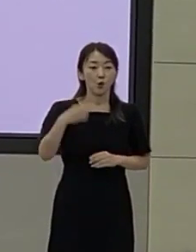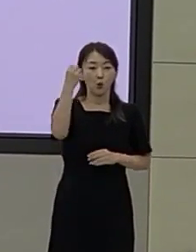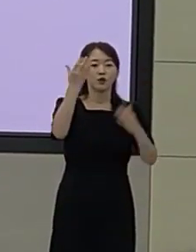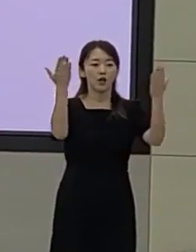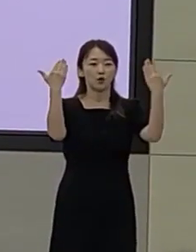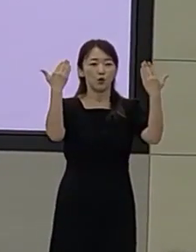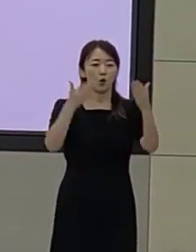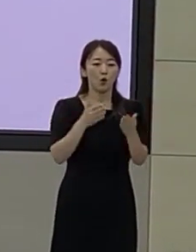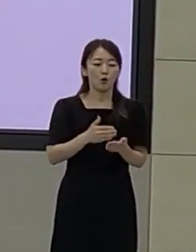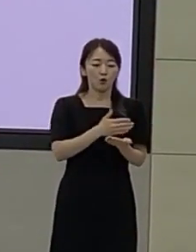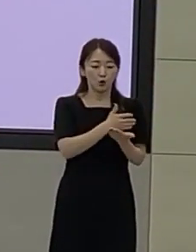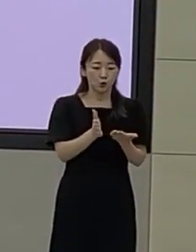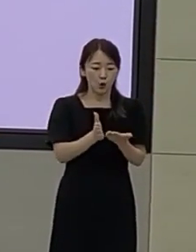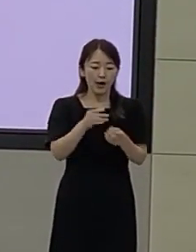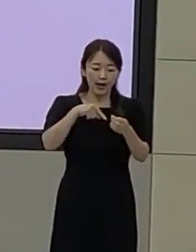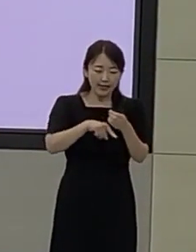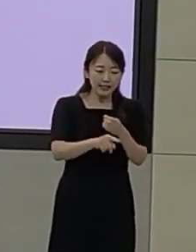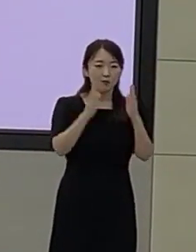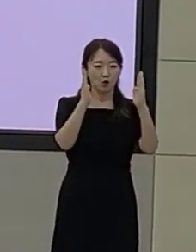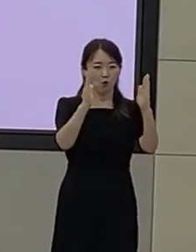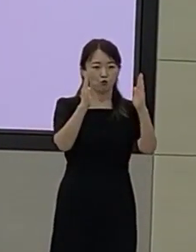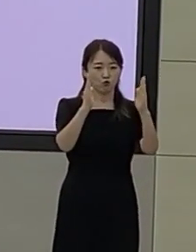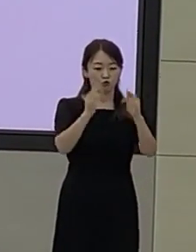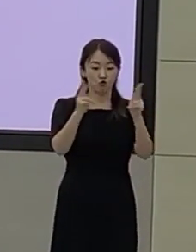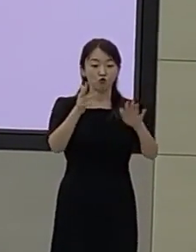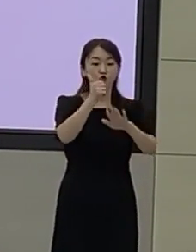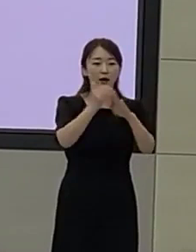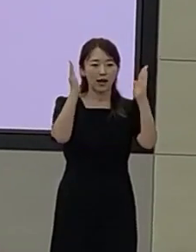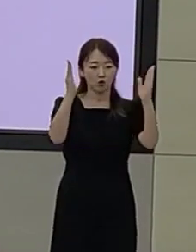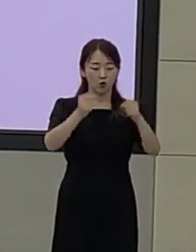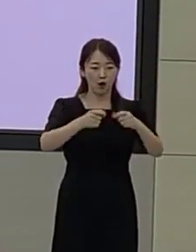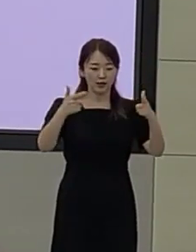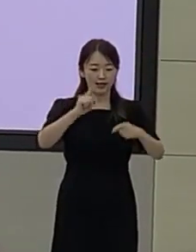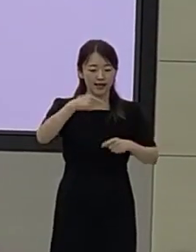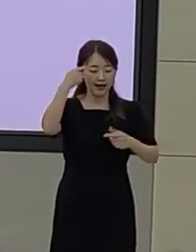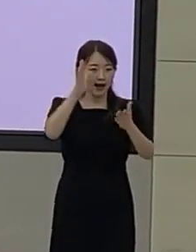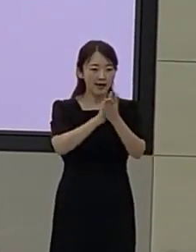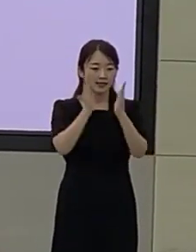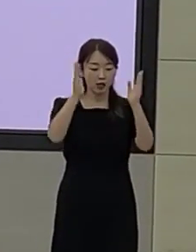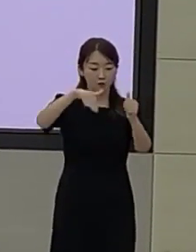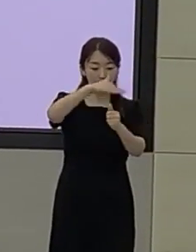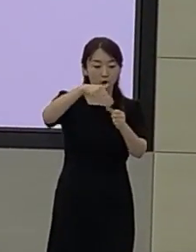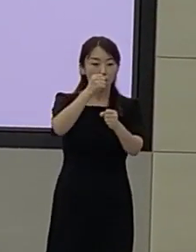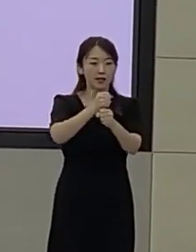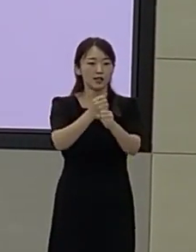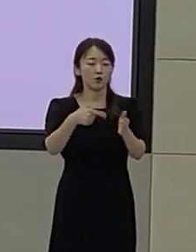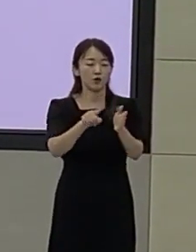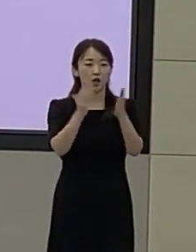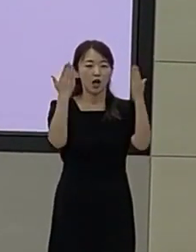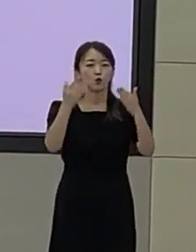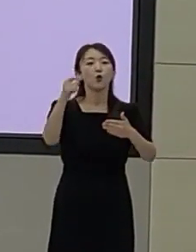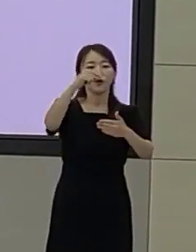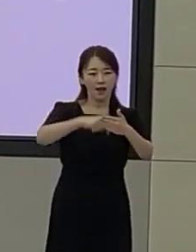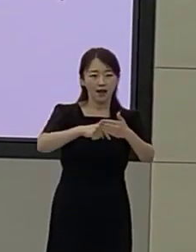고등학교는 교과 시험을 가진 중심의 위켄드 주말 학교를 확대하고 자기 주도학습 여건 조성을 위해